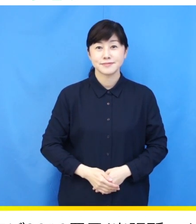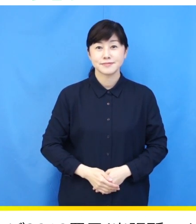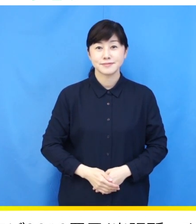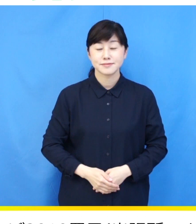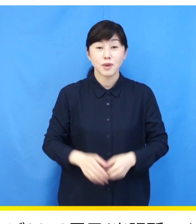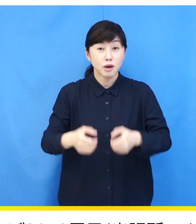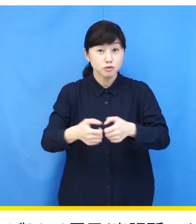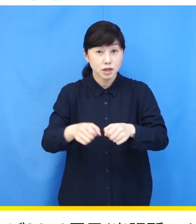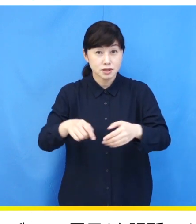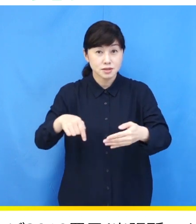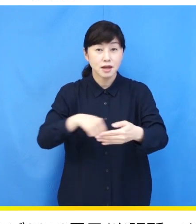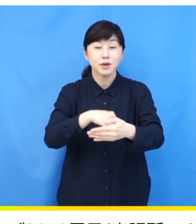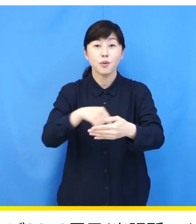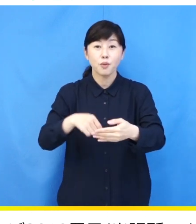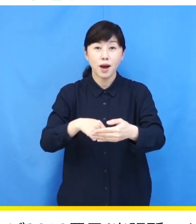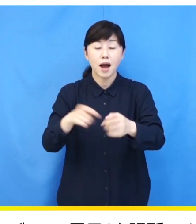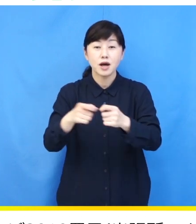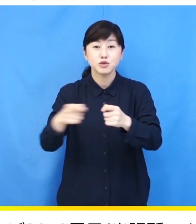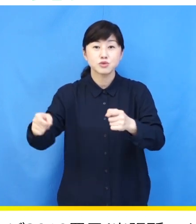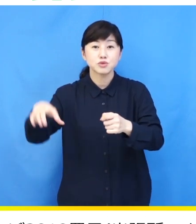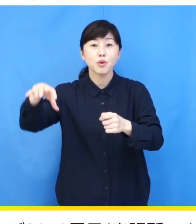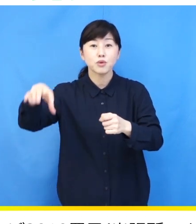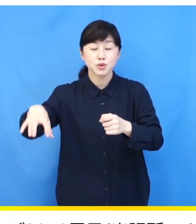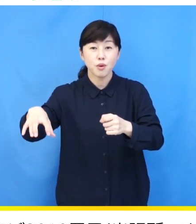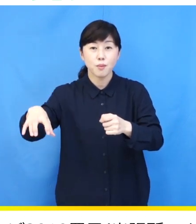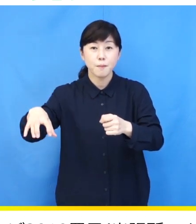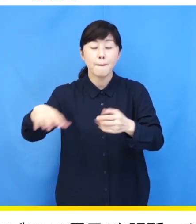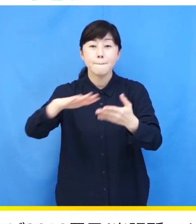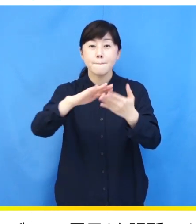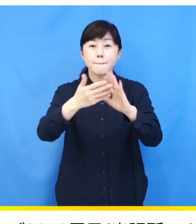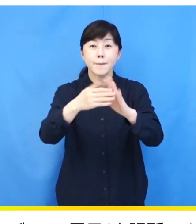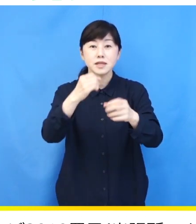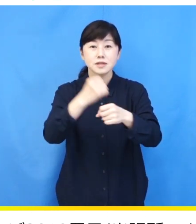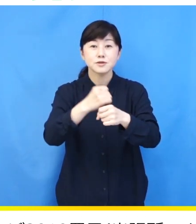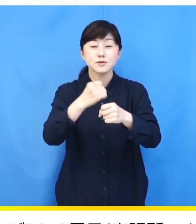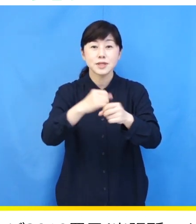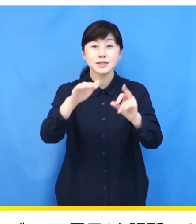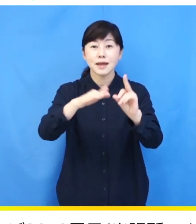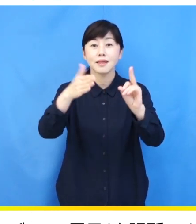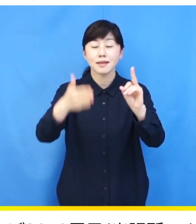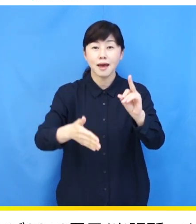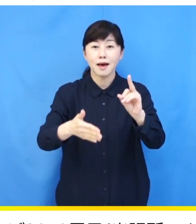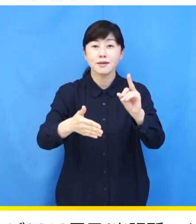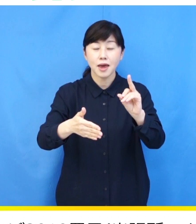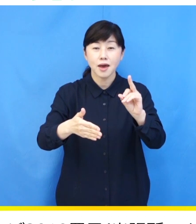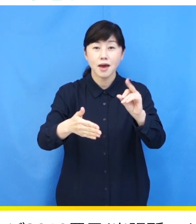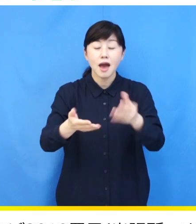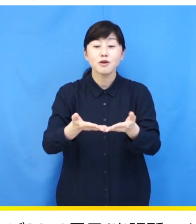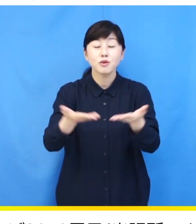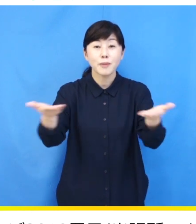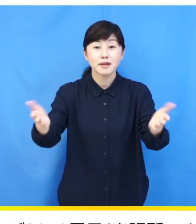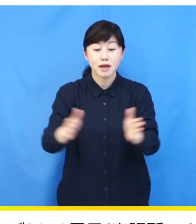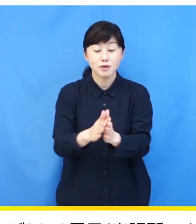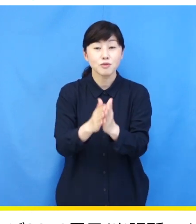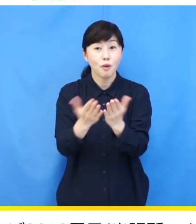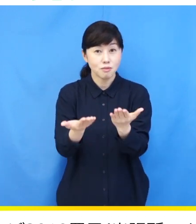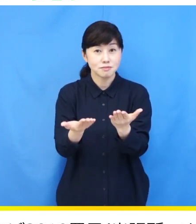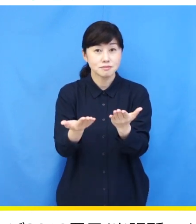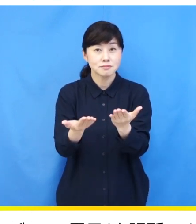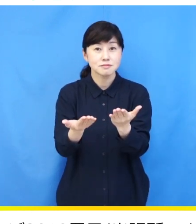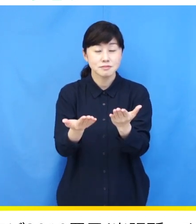詳しくは出張所まちづくりセンターなどで配布している世田谷